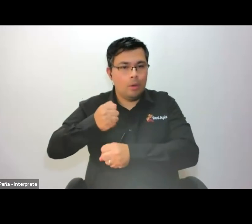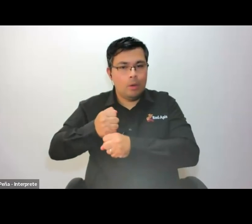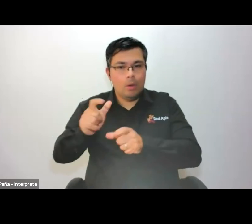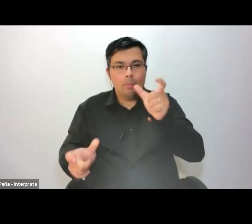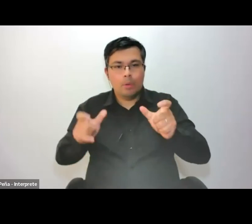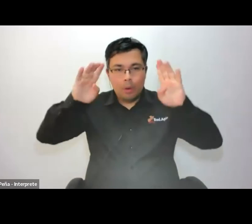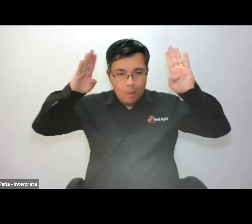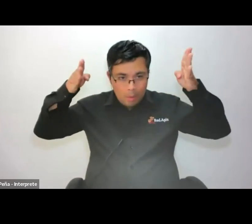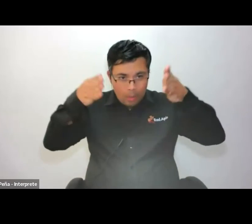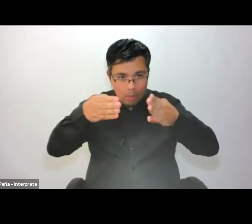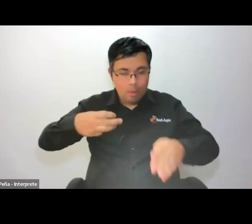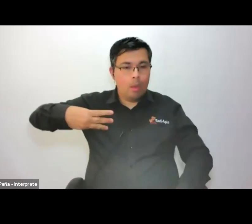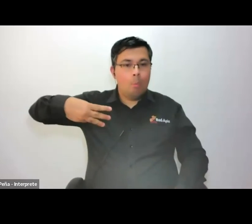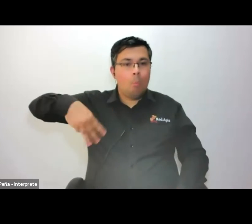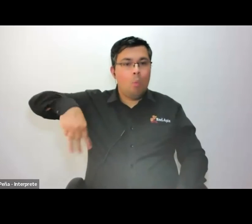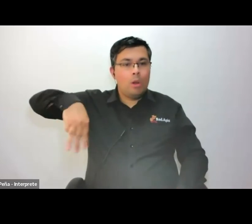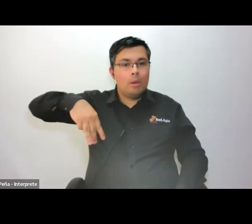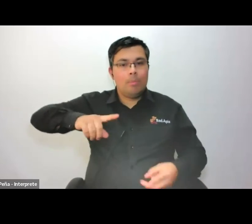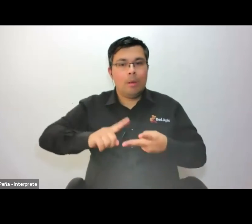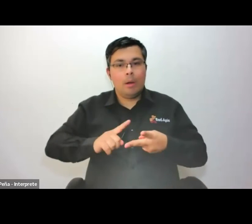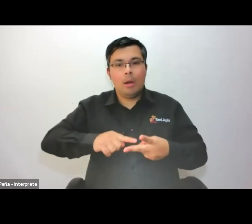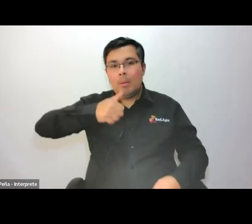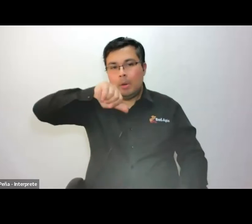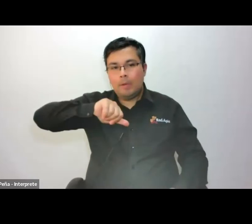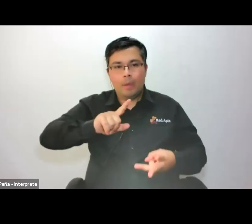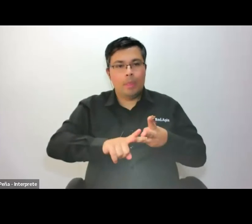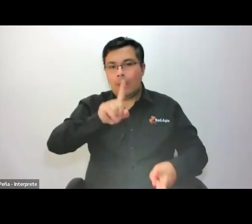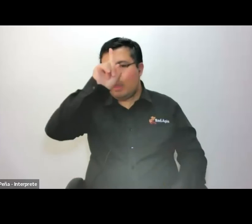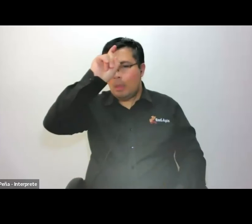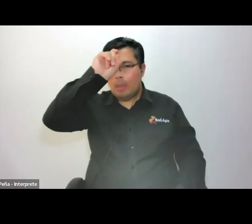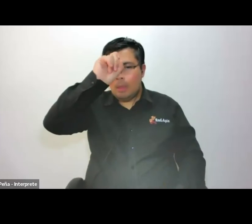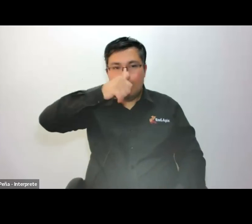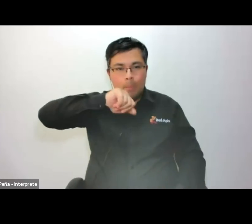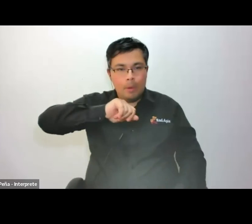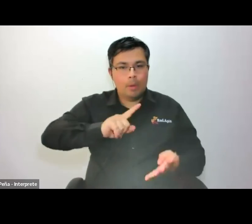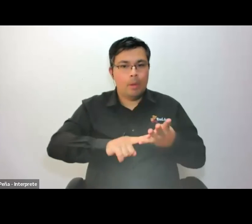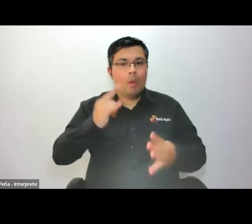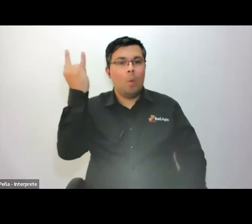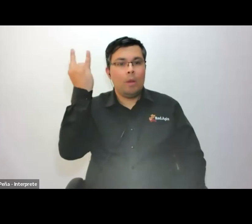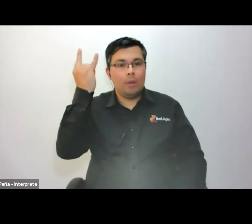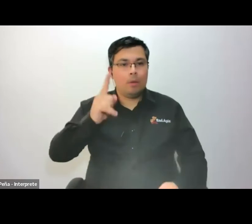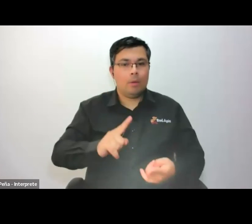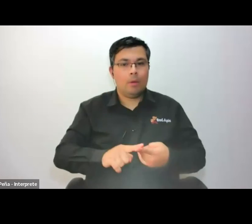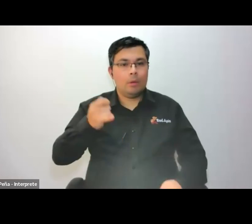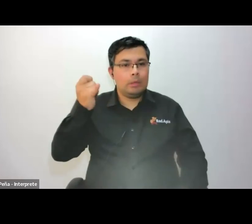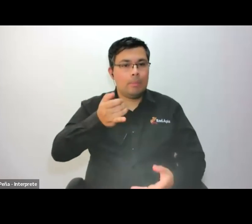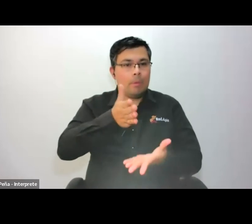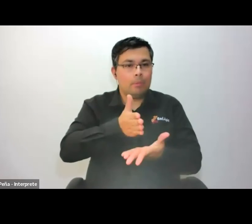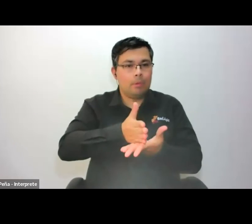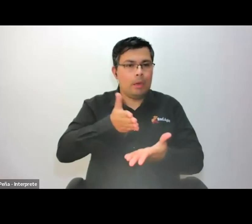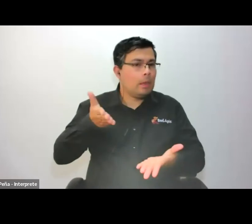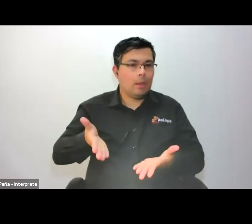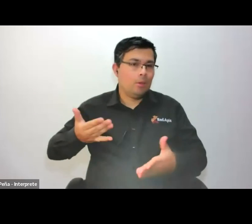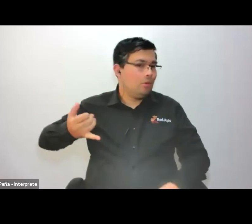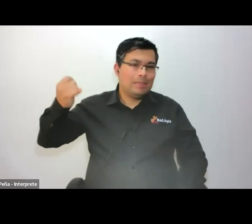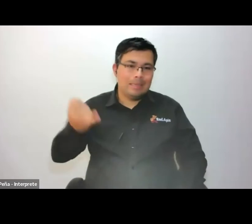municipal, privada, particular, clínica, universitaria, académica. Y esto ha pasado siempre.